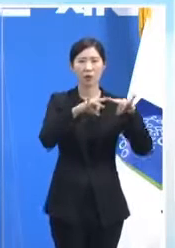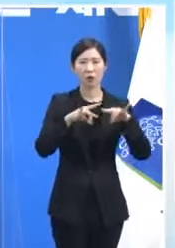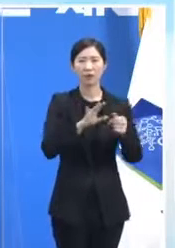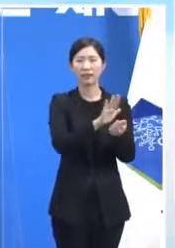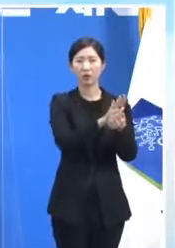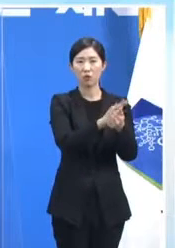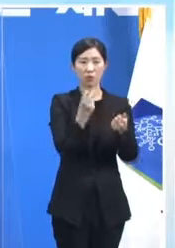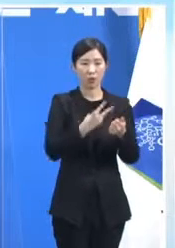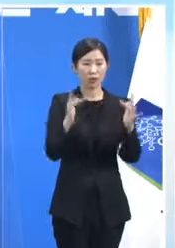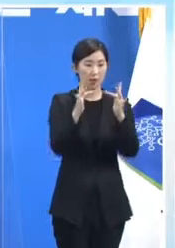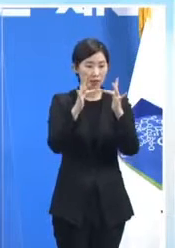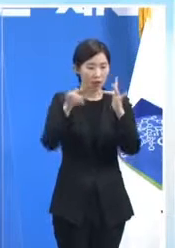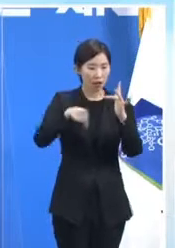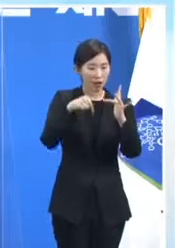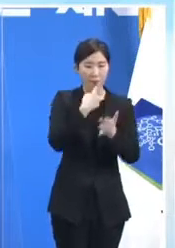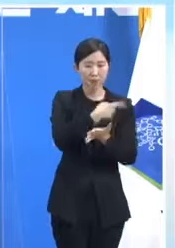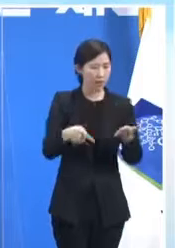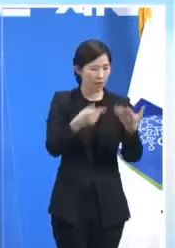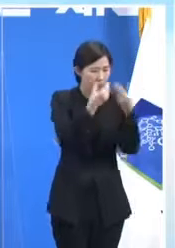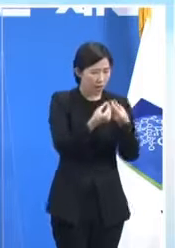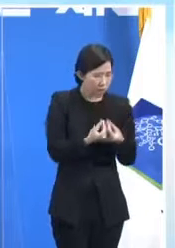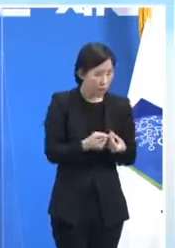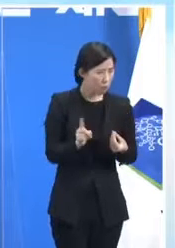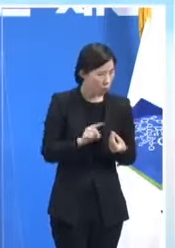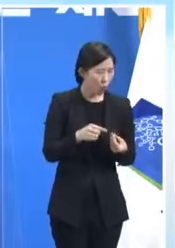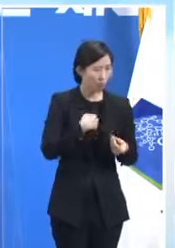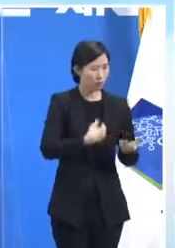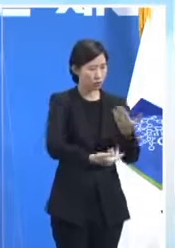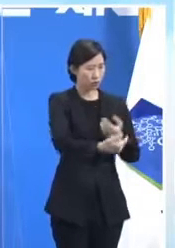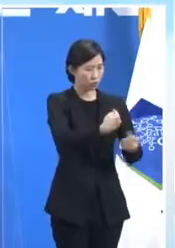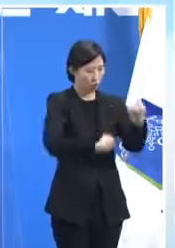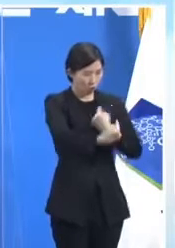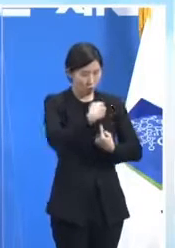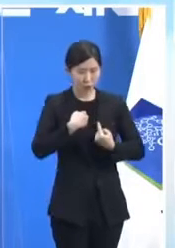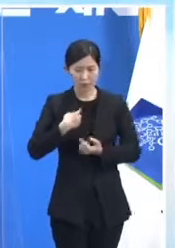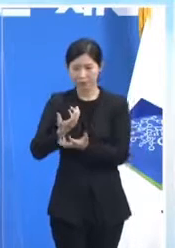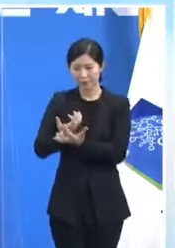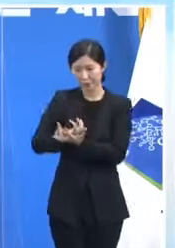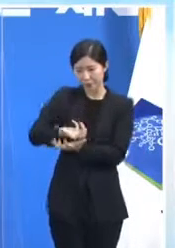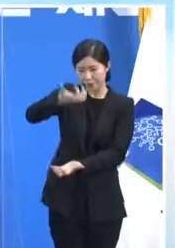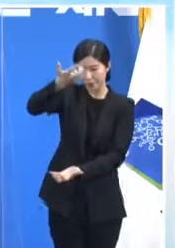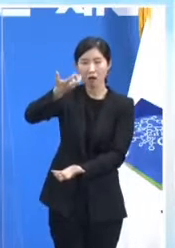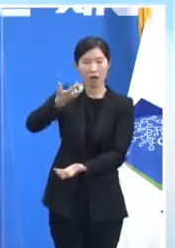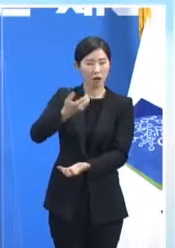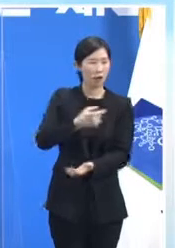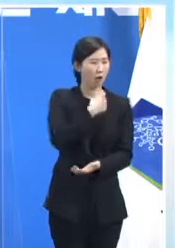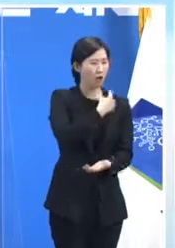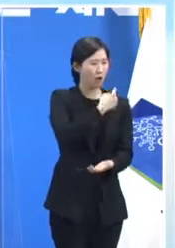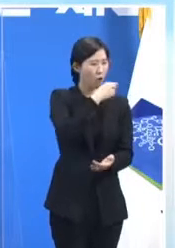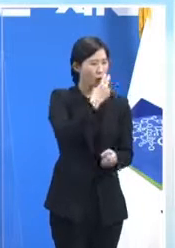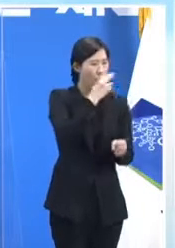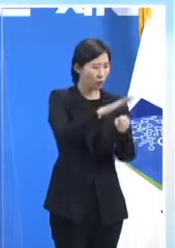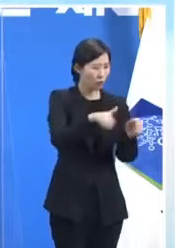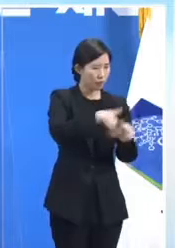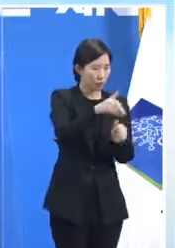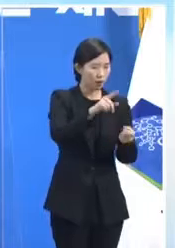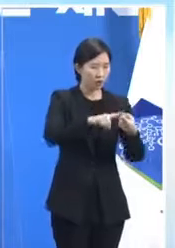중심의 피해 사례 데이터베이스 구축으로 부당행위에 대한 대응력을 제고할 수 있도록 최선을